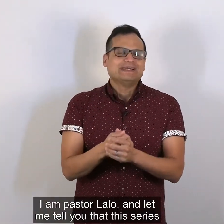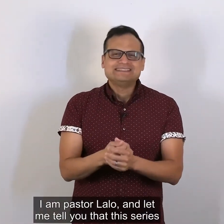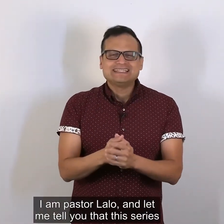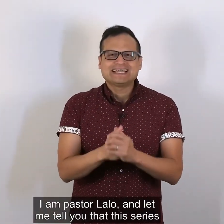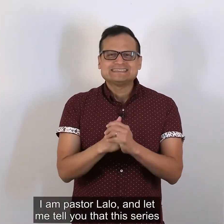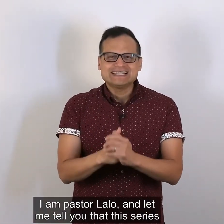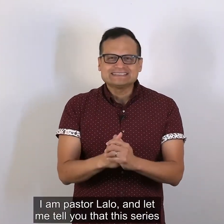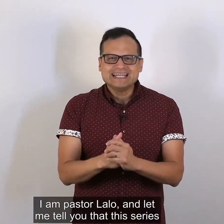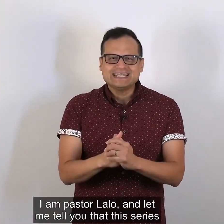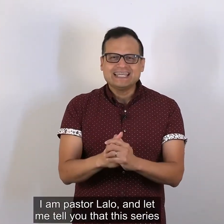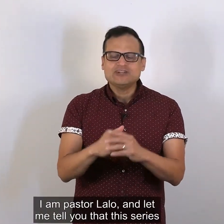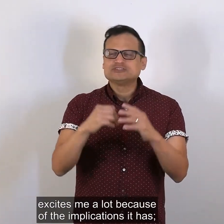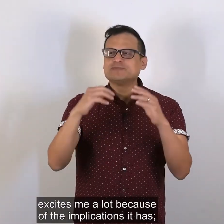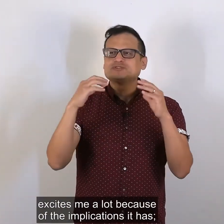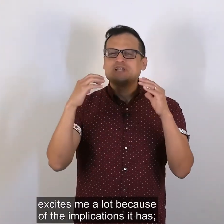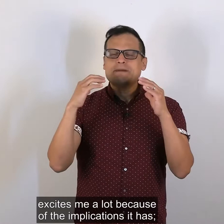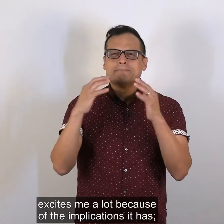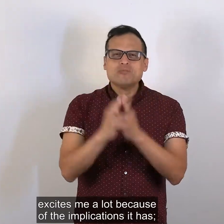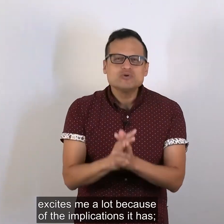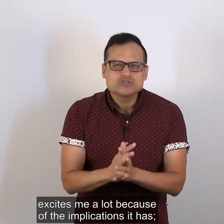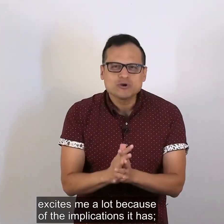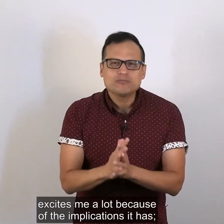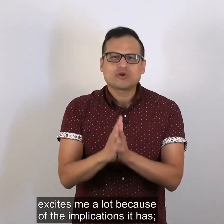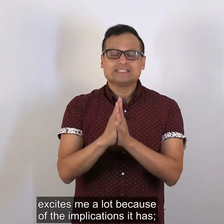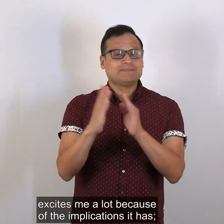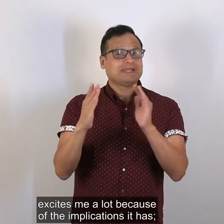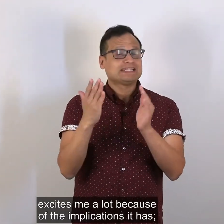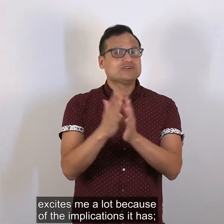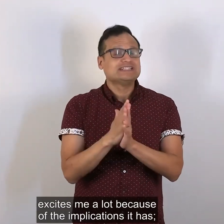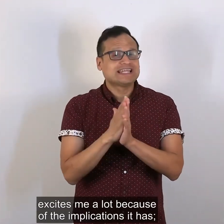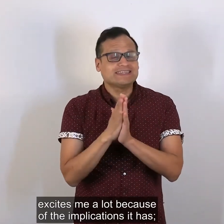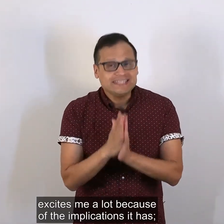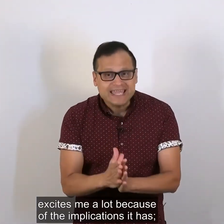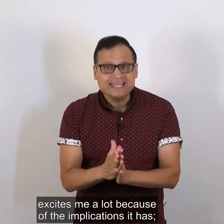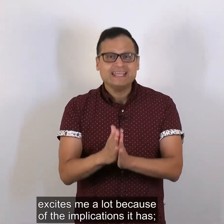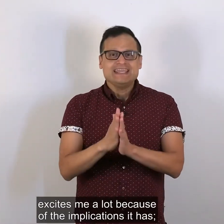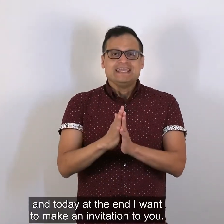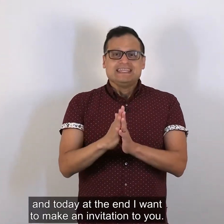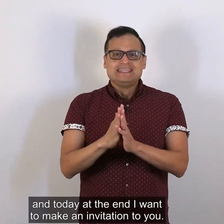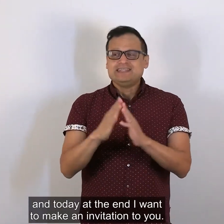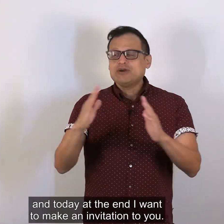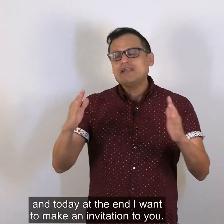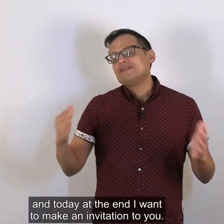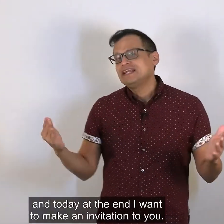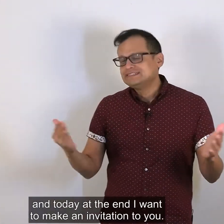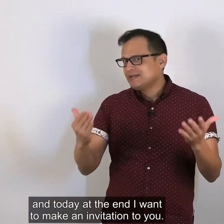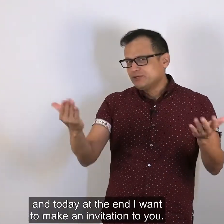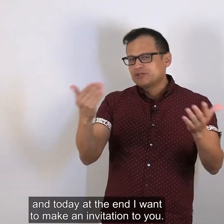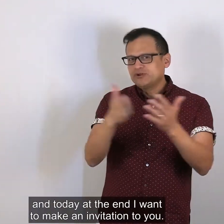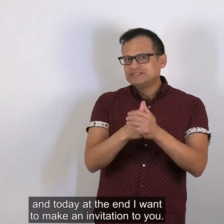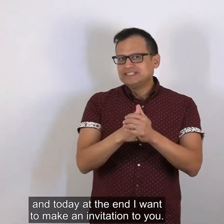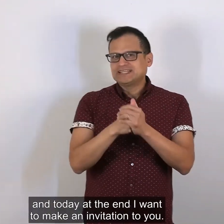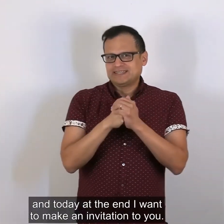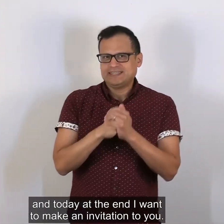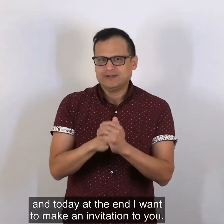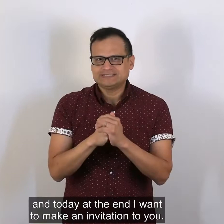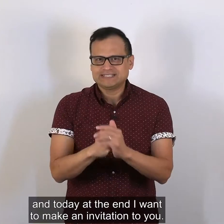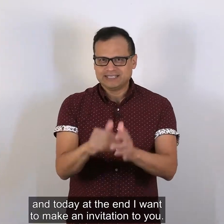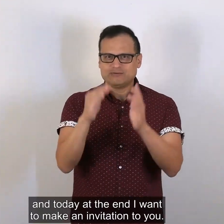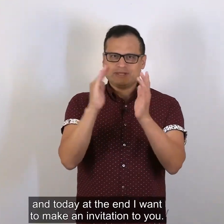decirte que esta serie nos emociona mucho por las implicaciones que tiene. Y hoy al finalizar, bueno, quiero decirte que quiero hacerte una